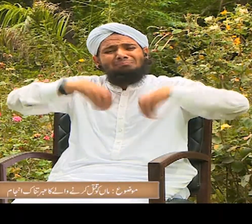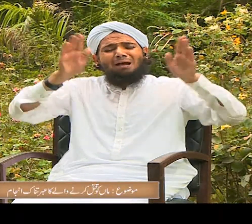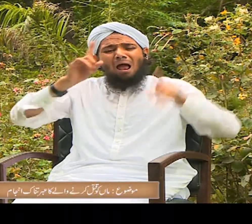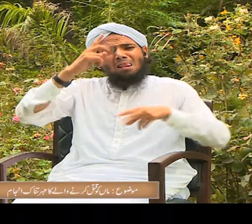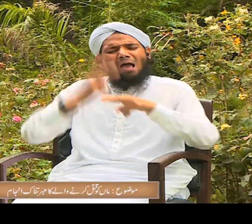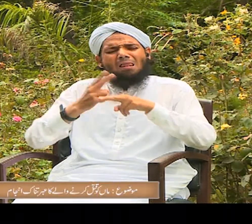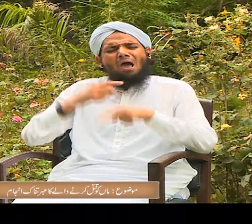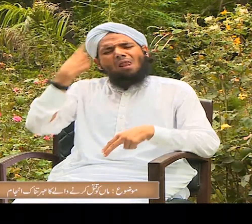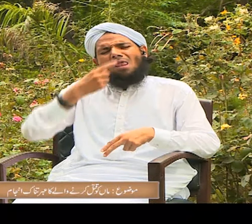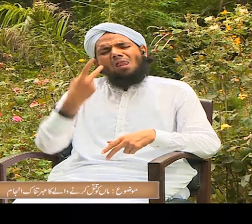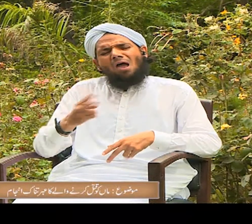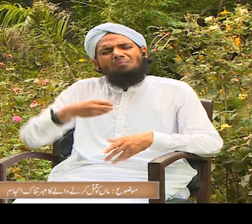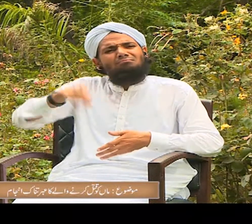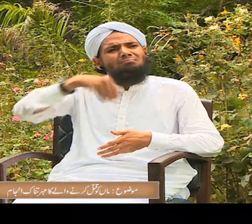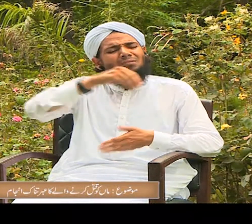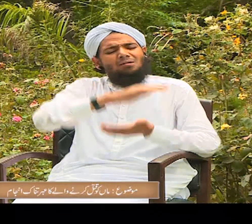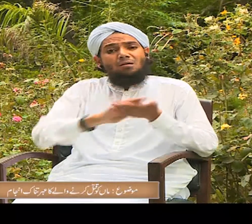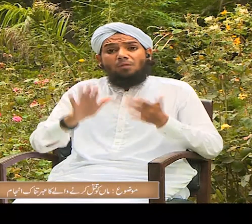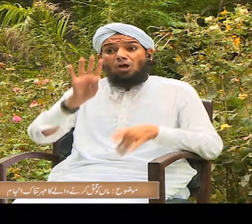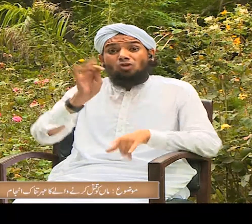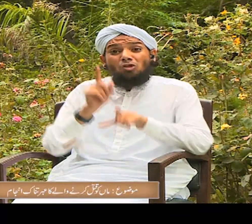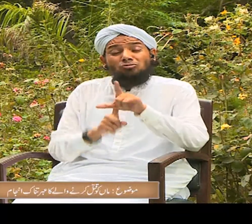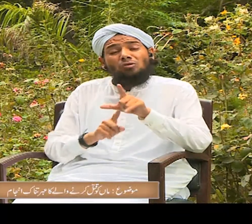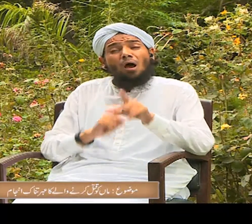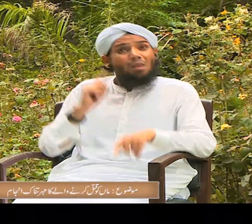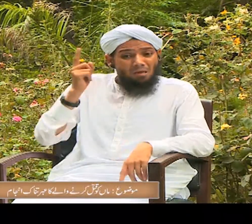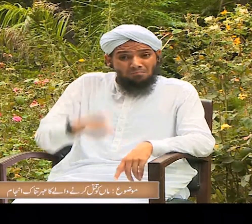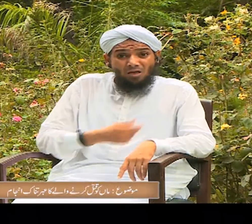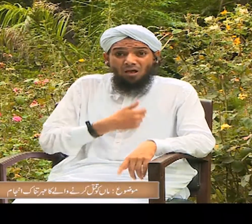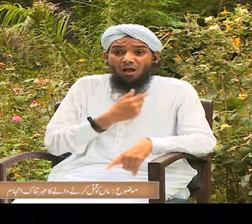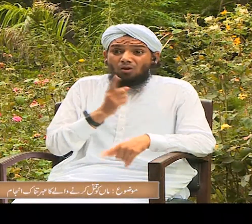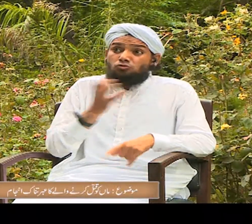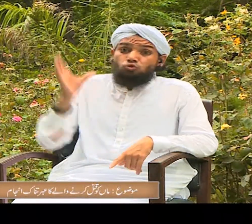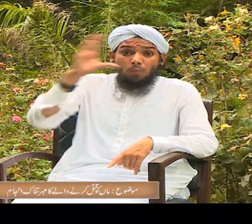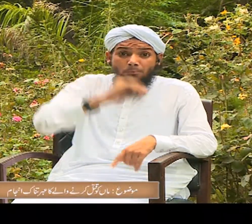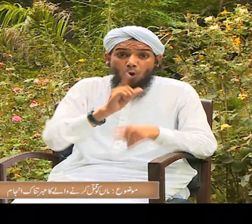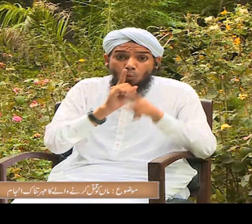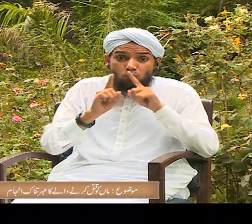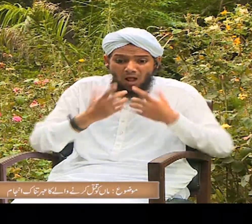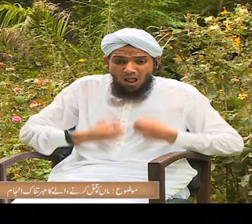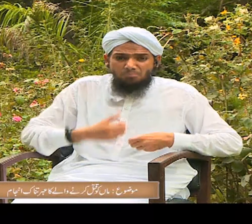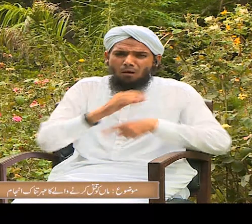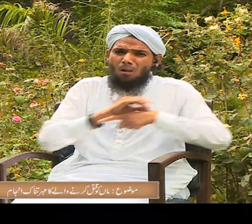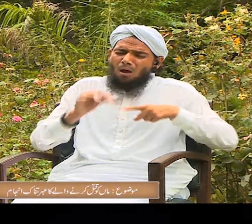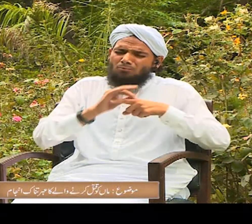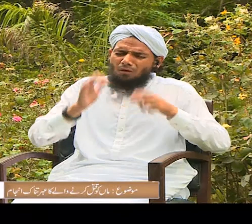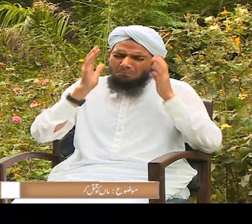پر وقف کر دی۔ اب مسلسل 40 سال سے میری یہ حالت ہے کہ دن میں روزہ رکھتا ہوں اور ساری